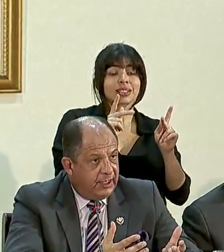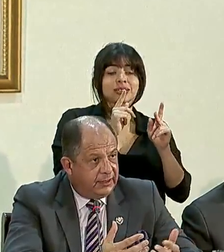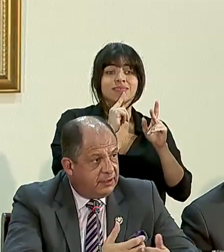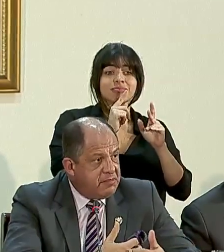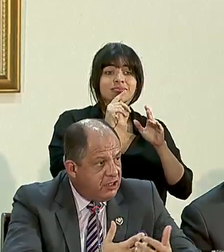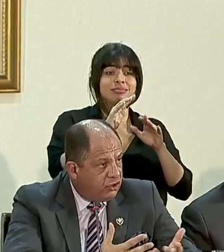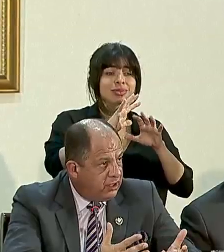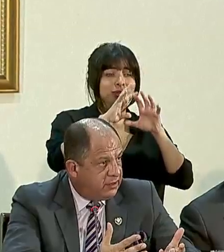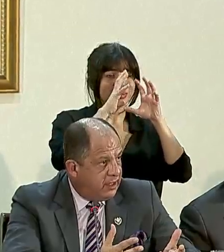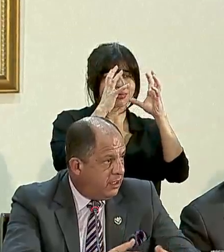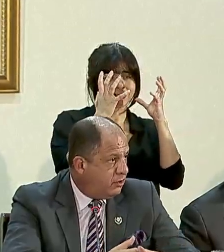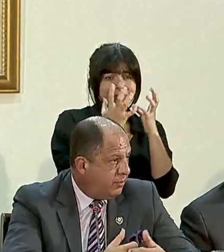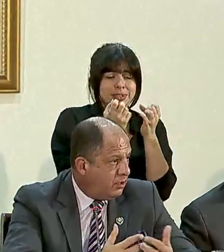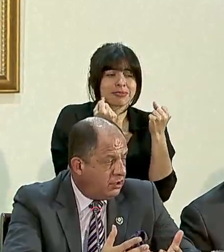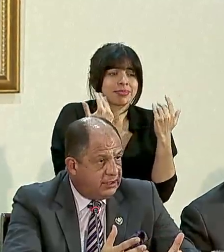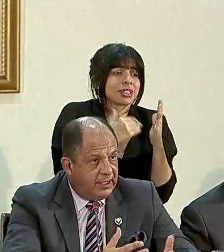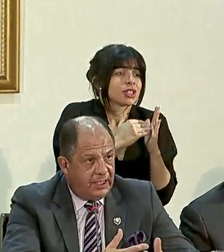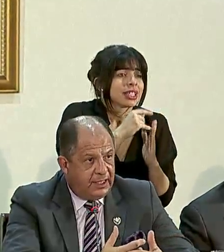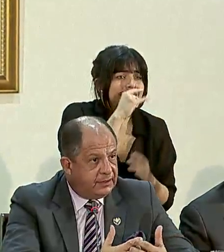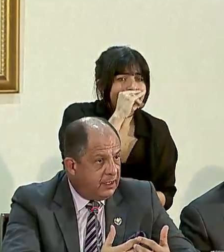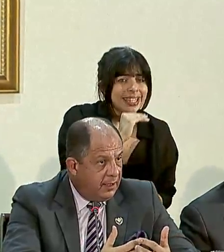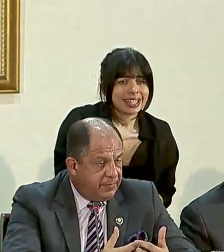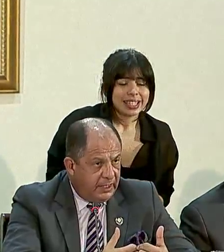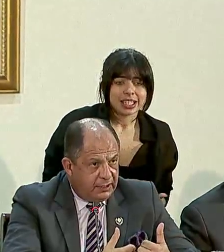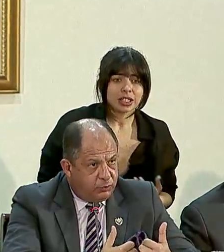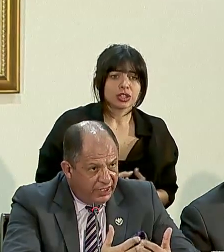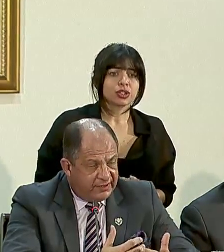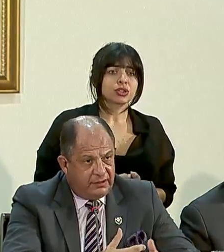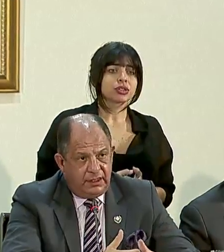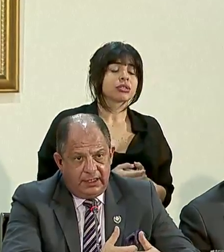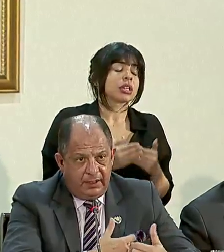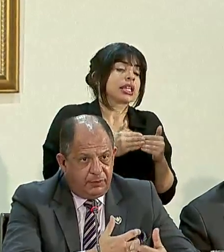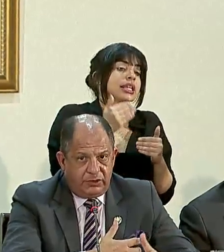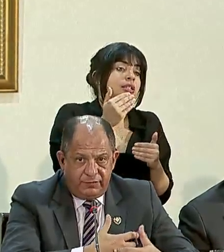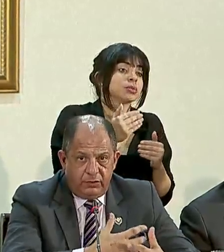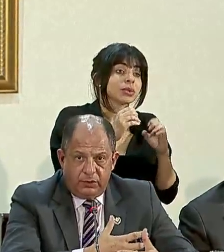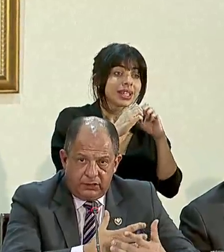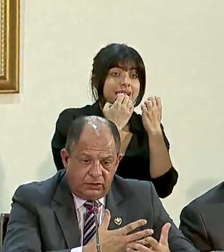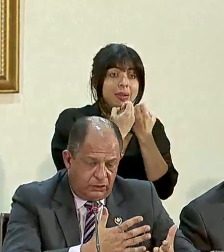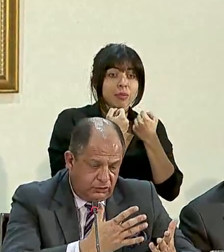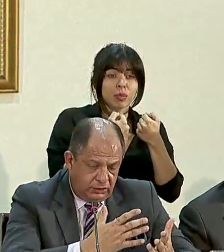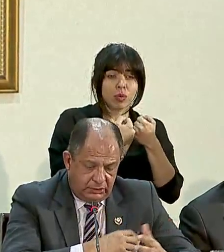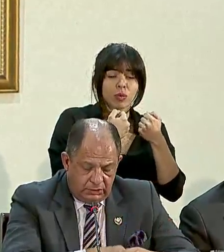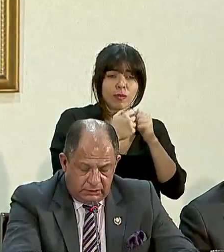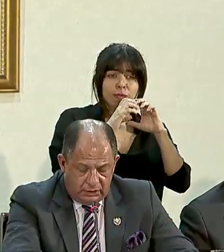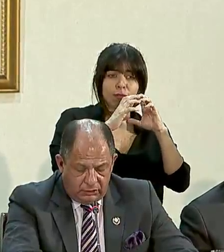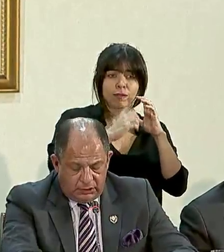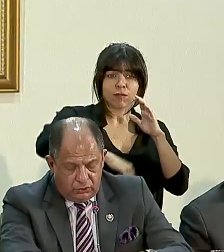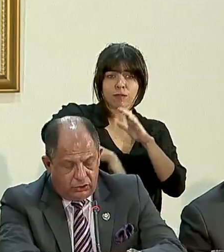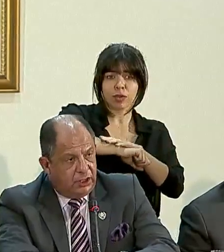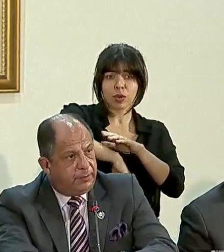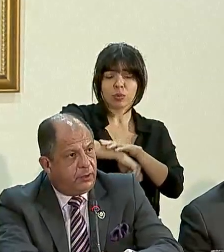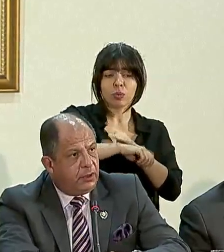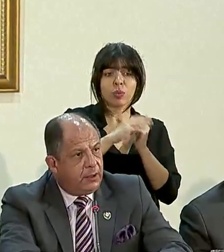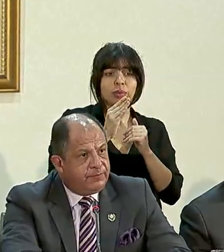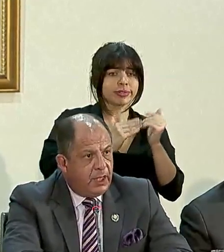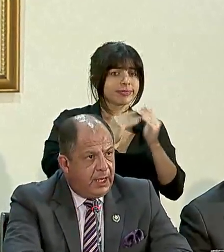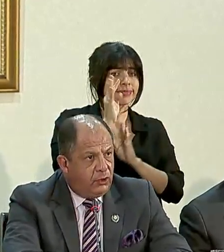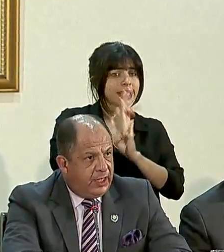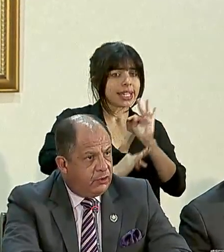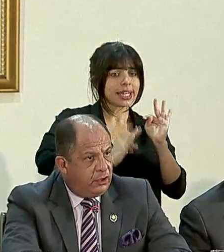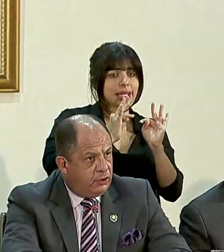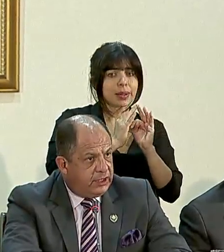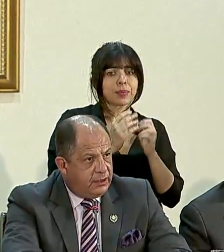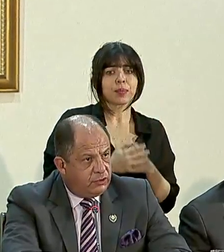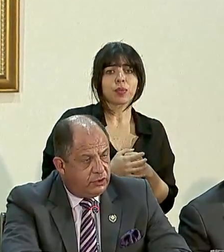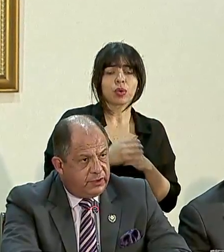los continentes, millones de niños, millones de niñas y después de equipos de fútbol de todo tipo, a